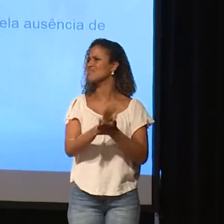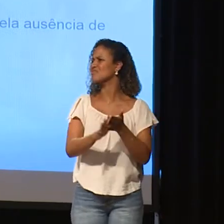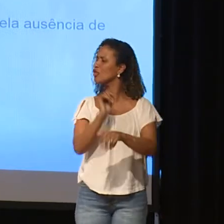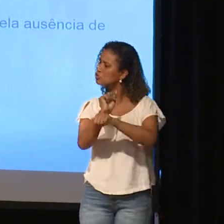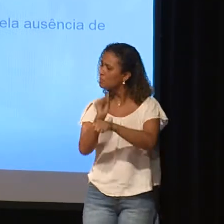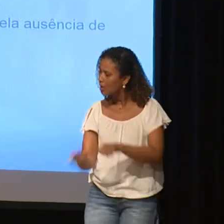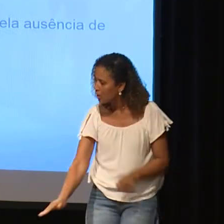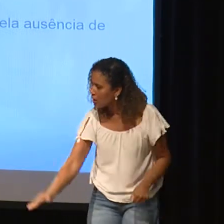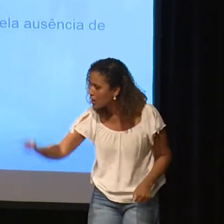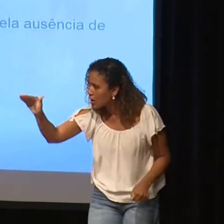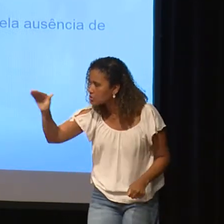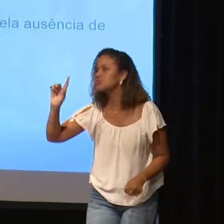Então,